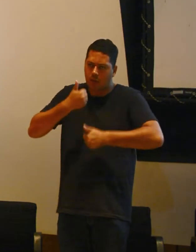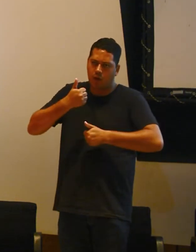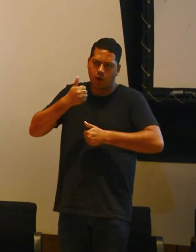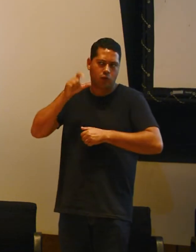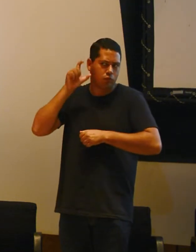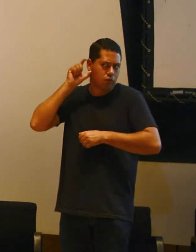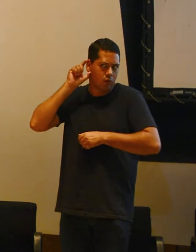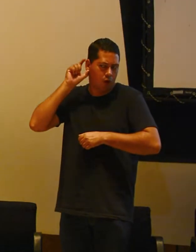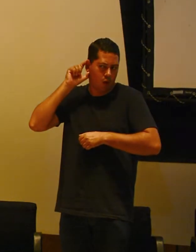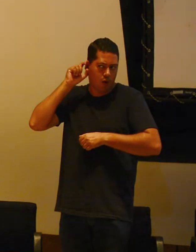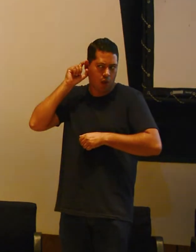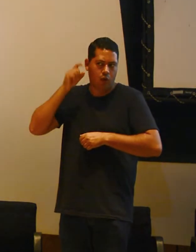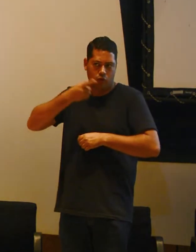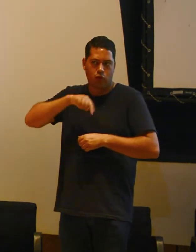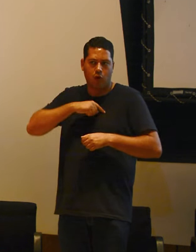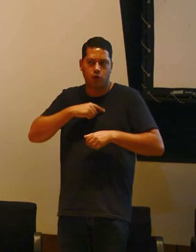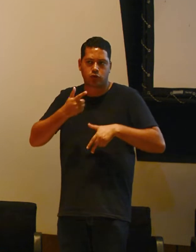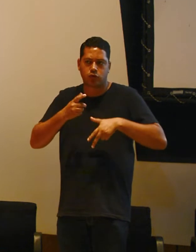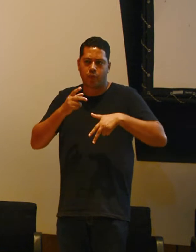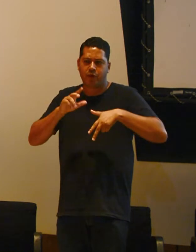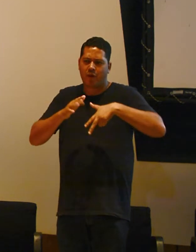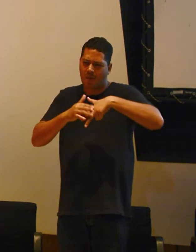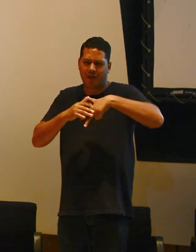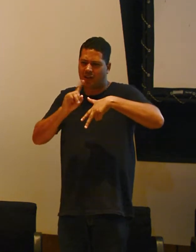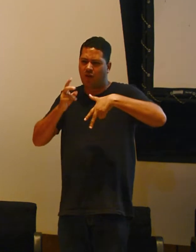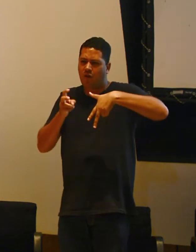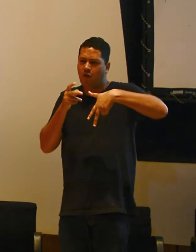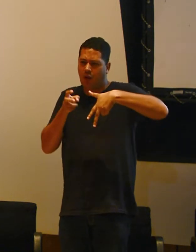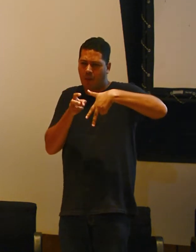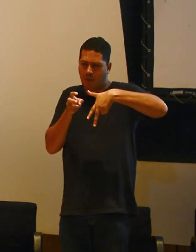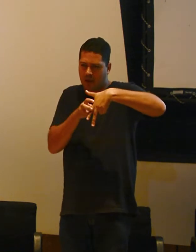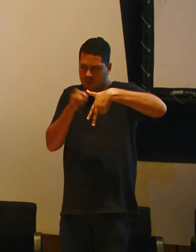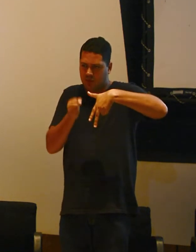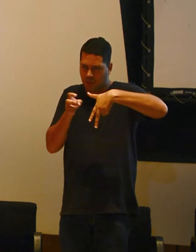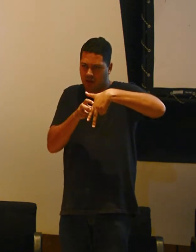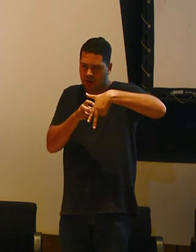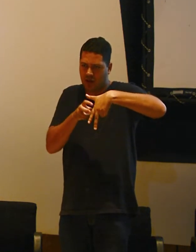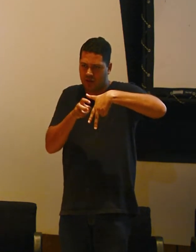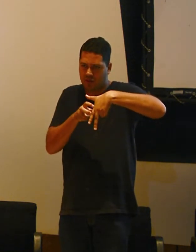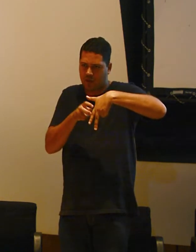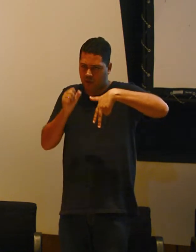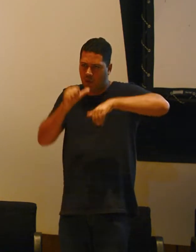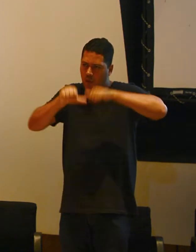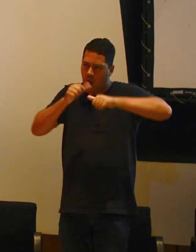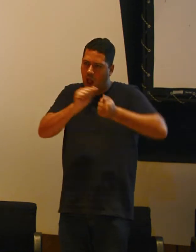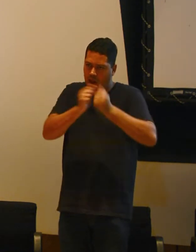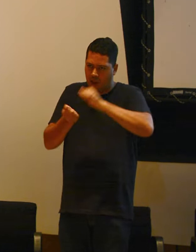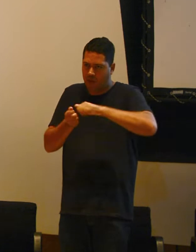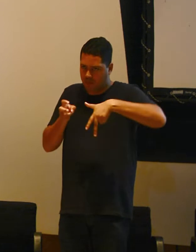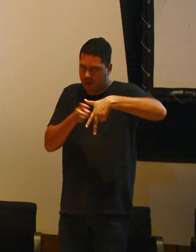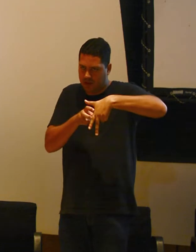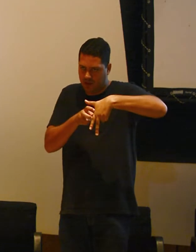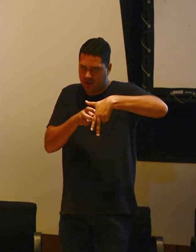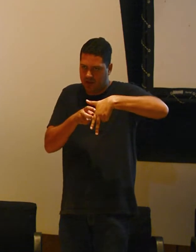pacientes. Existe sempre um dilema muito grande. A gente deve ouvir com as duas